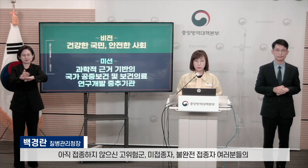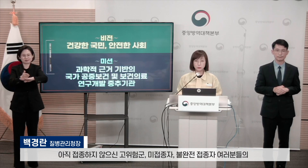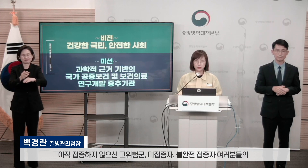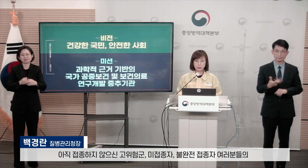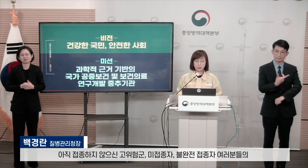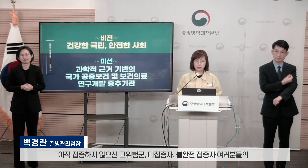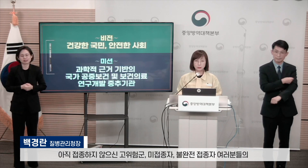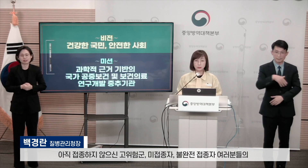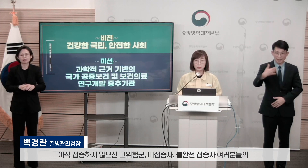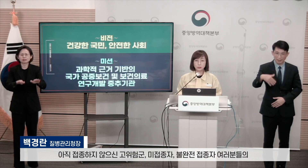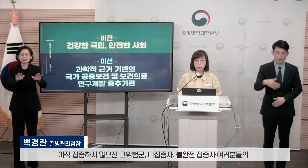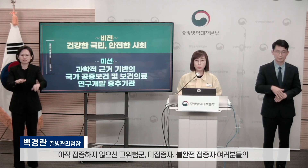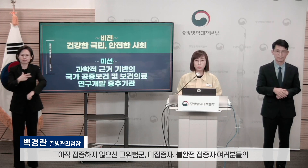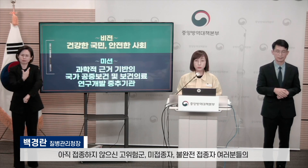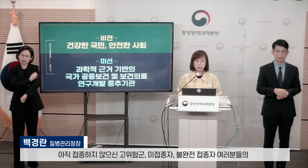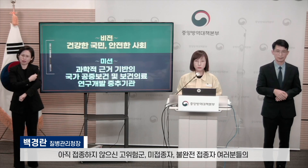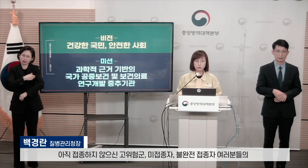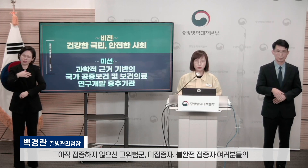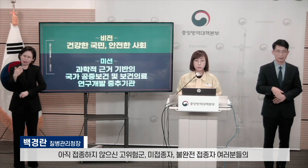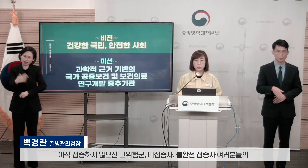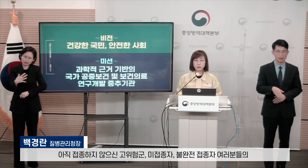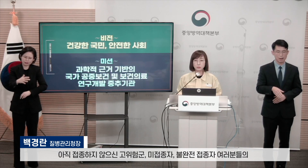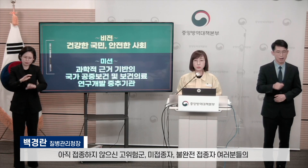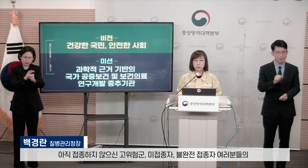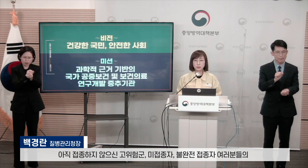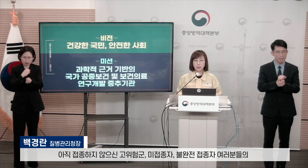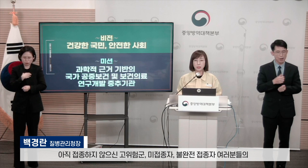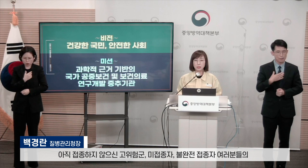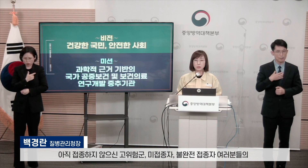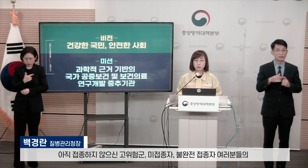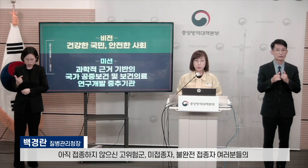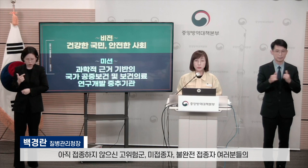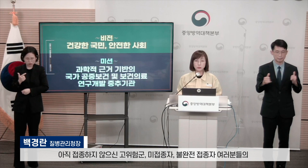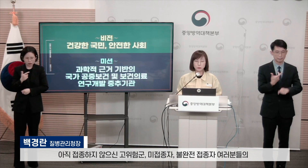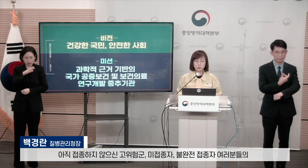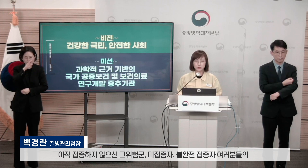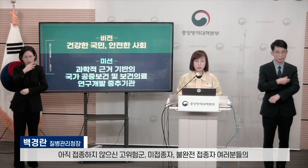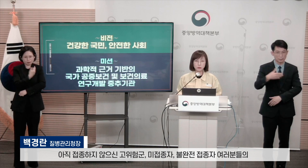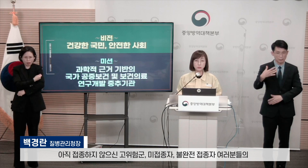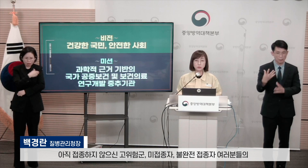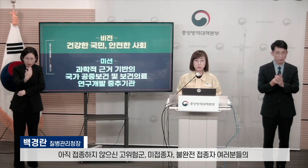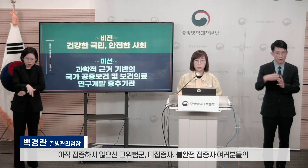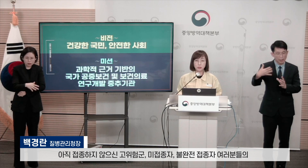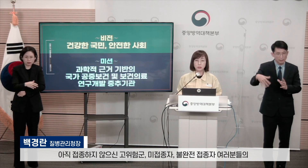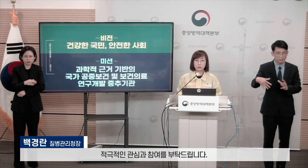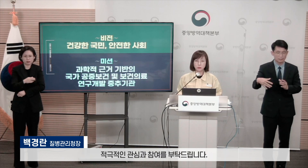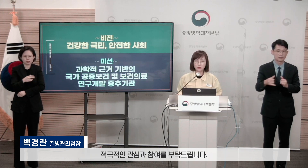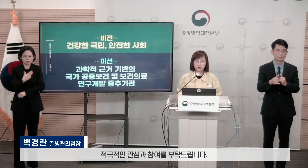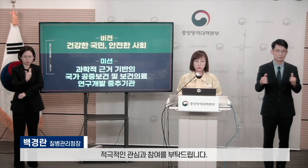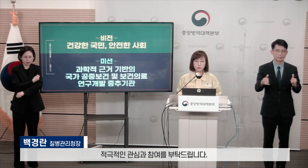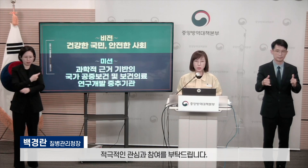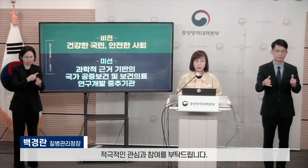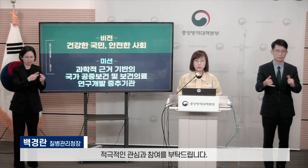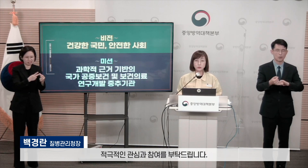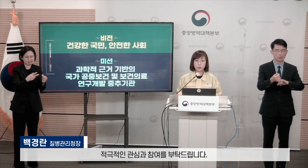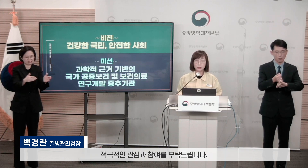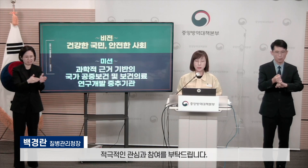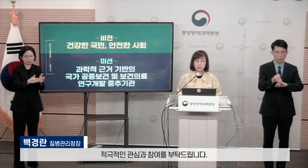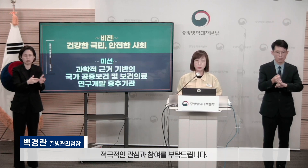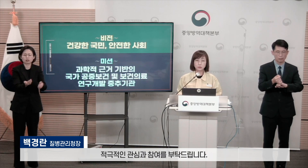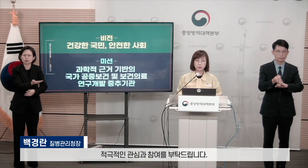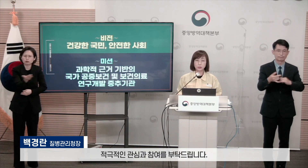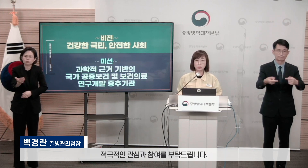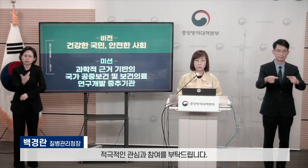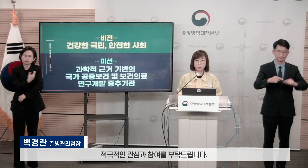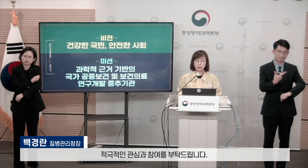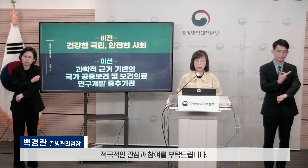아직 접종하지 않으신 고위험군 미접종자, 불완전 접종자 여러분들의 적극적인 관심과